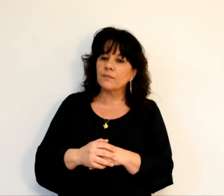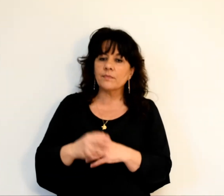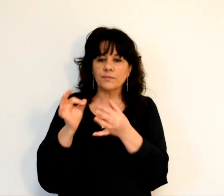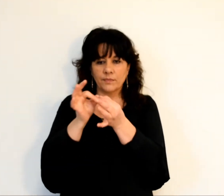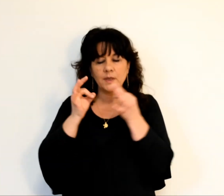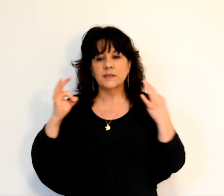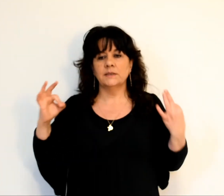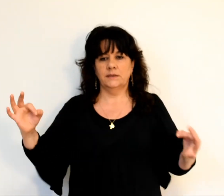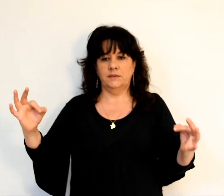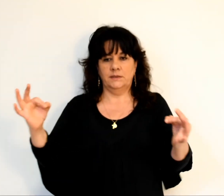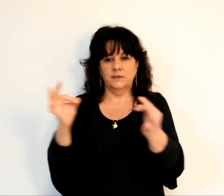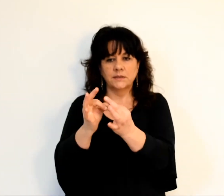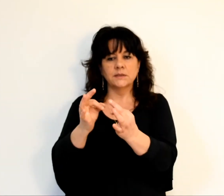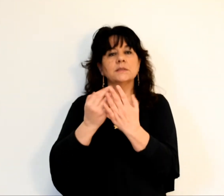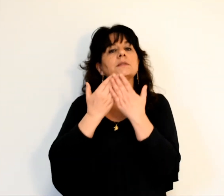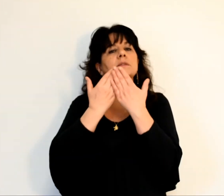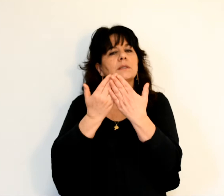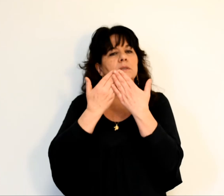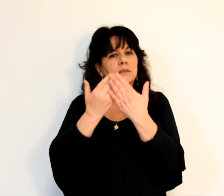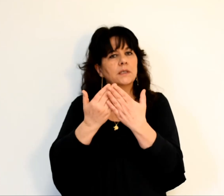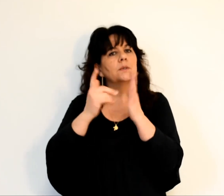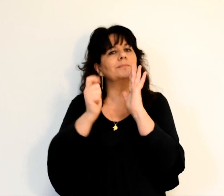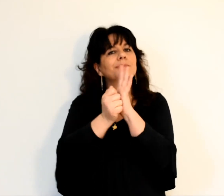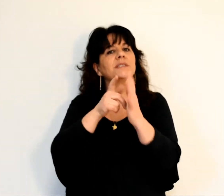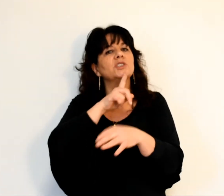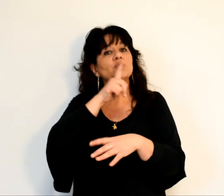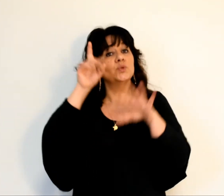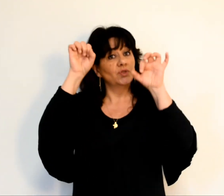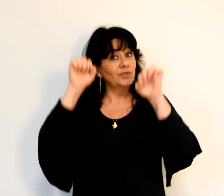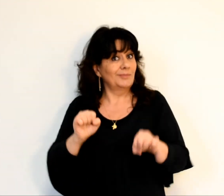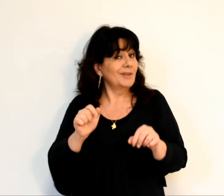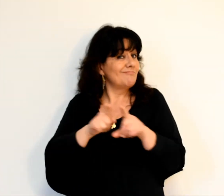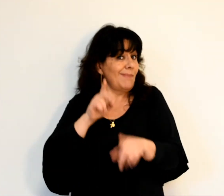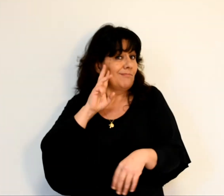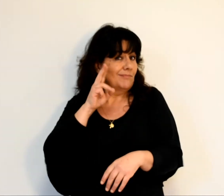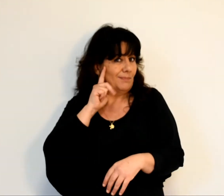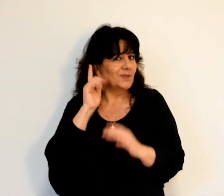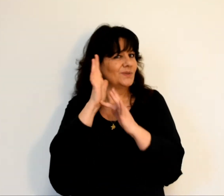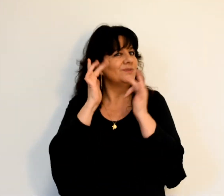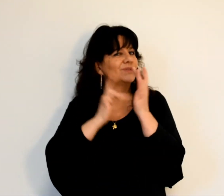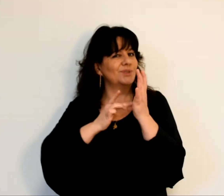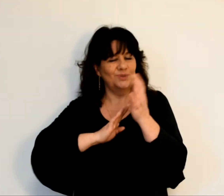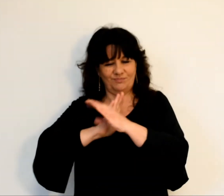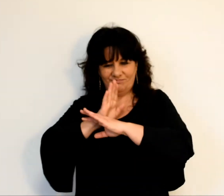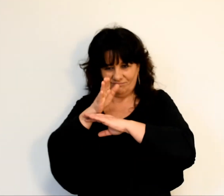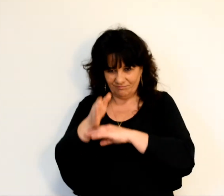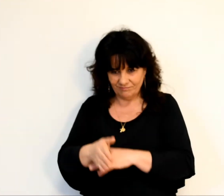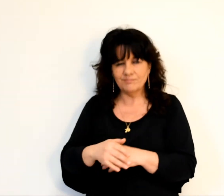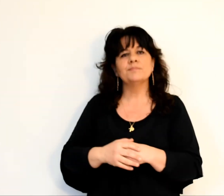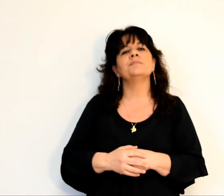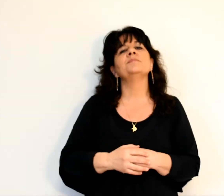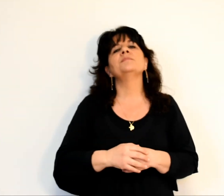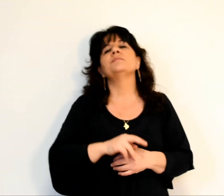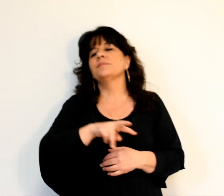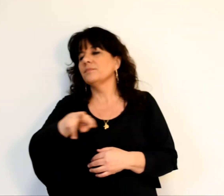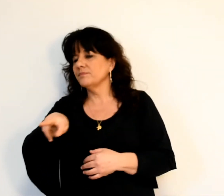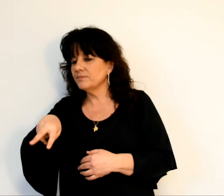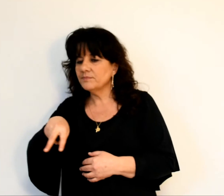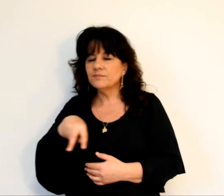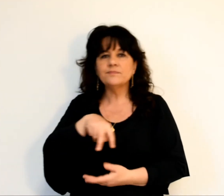dans la synagogue le jour du sabbat, et il se leva pour faire la lecture. On lui